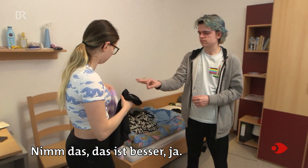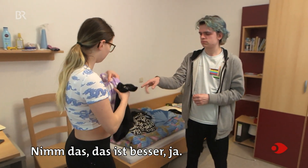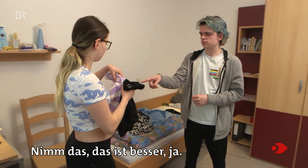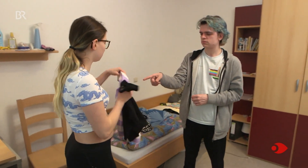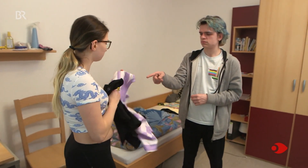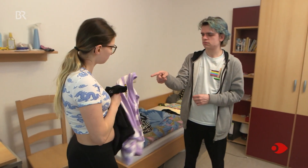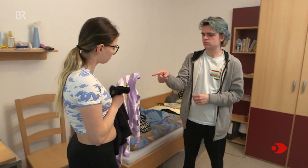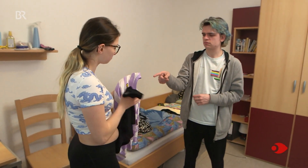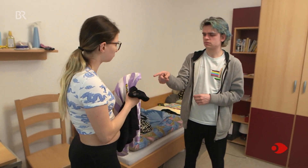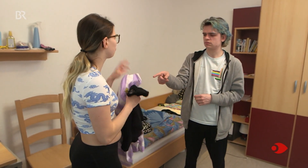ja.